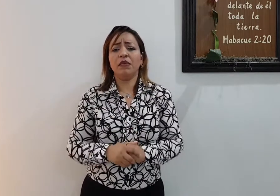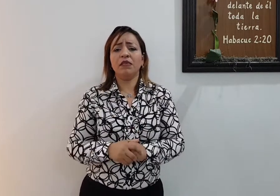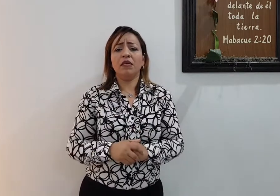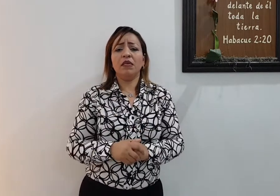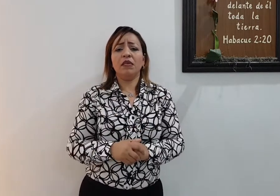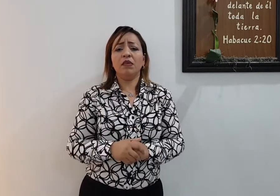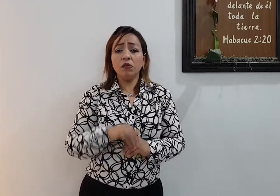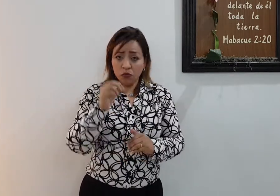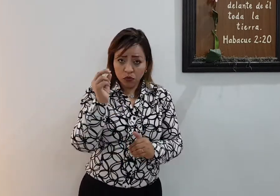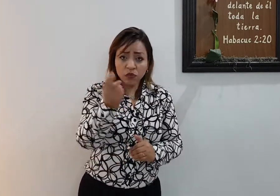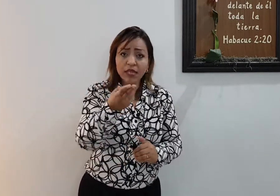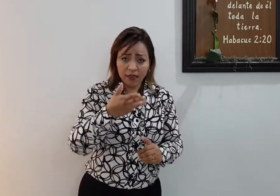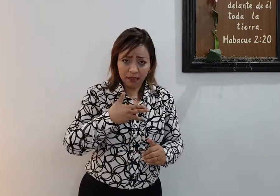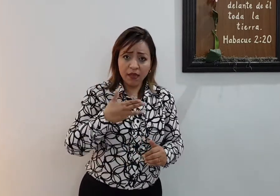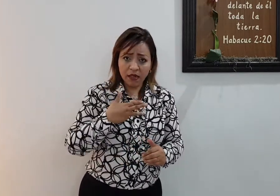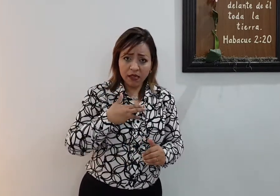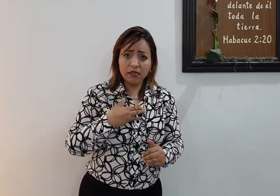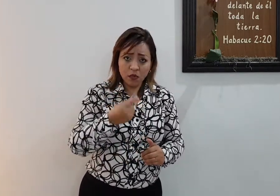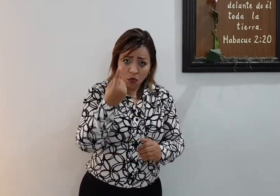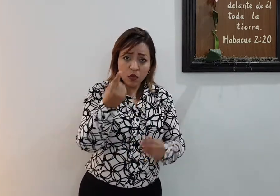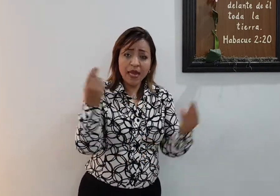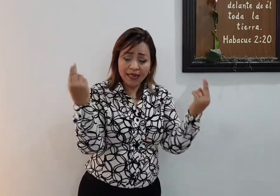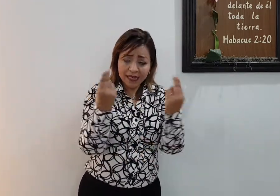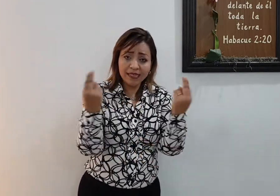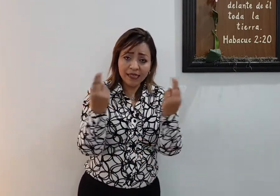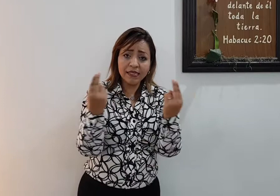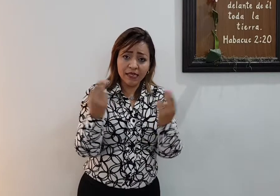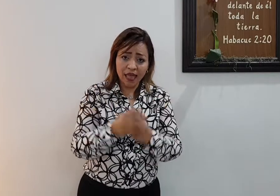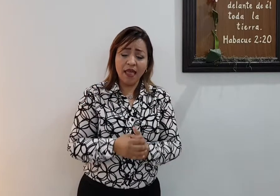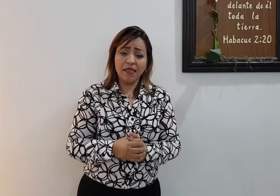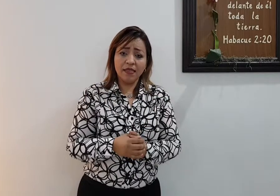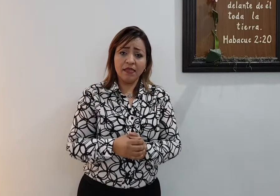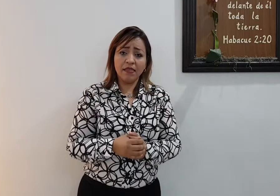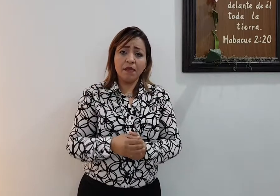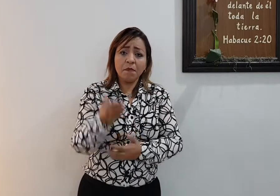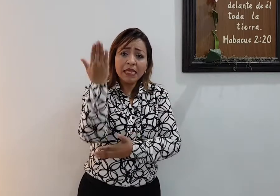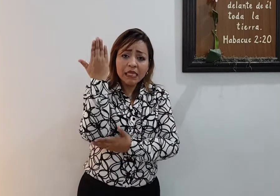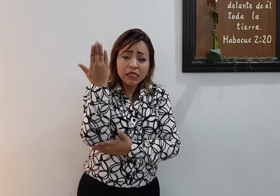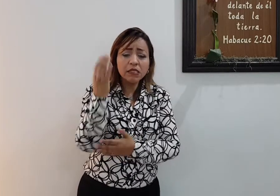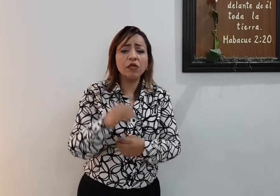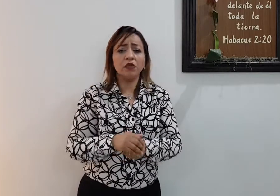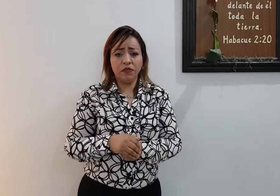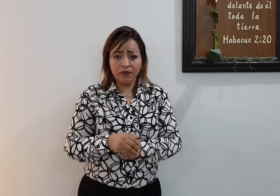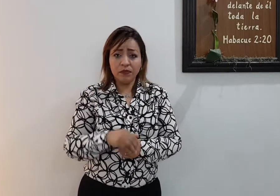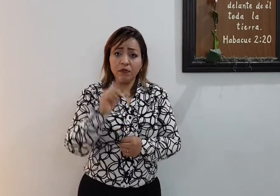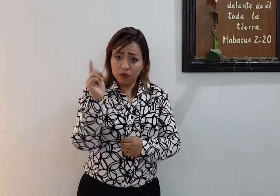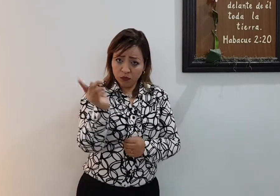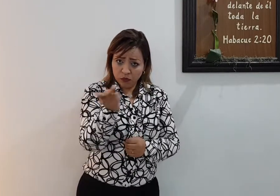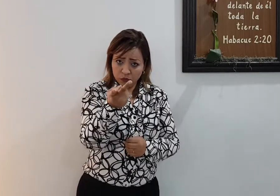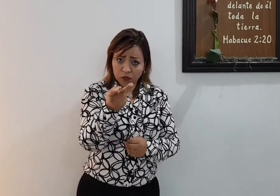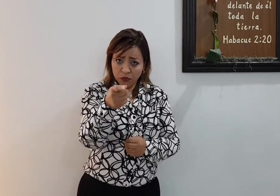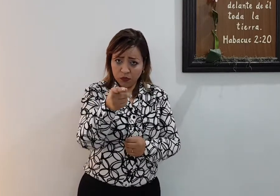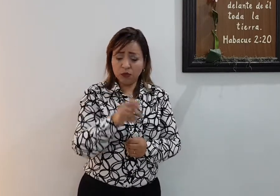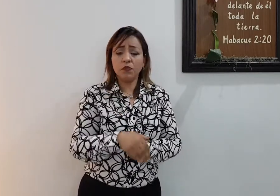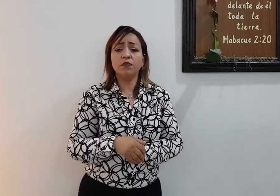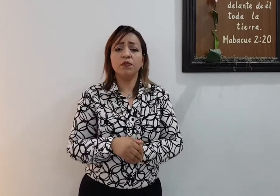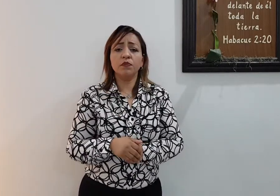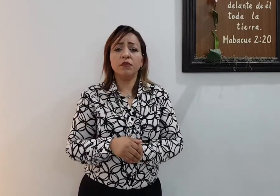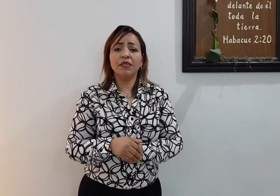hermano. ¿Quién no tiene una petición? Pues dice esa última frase: porque solo ahí encontraremos la respuesta